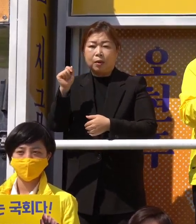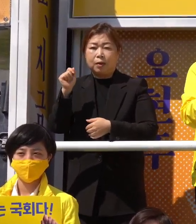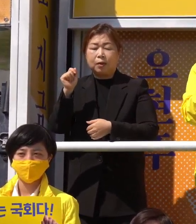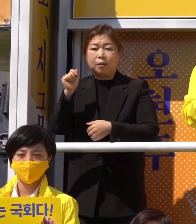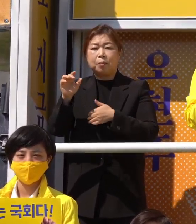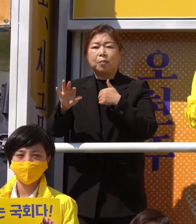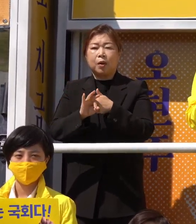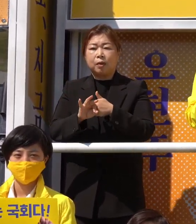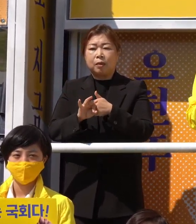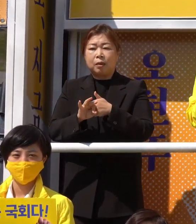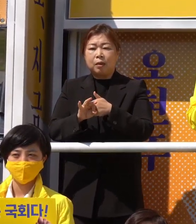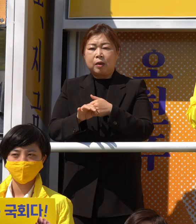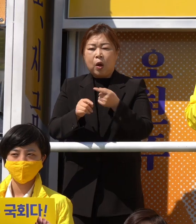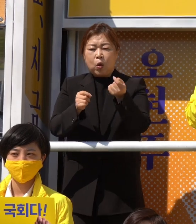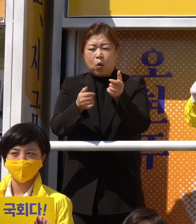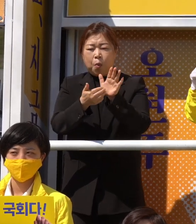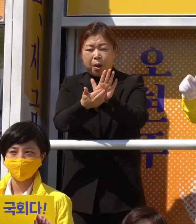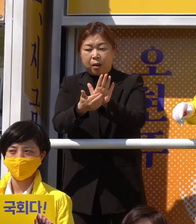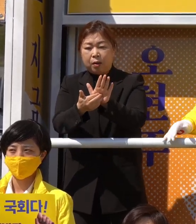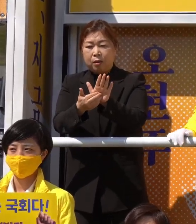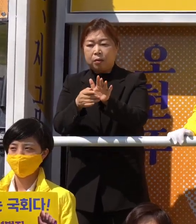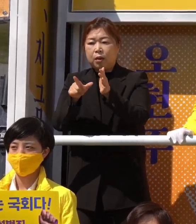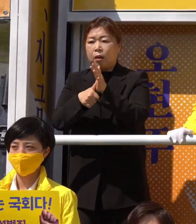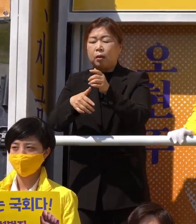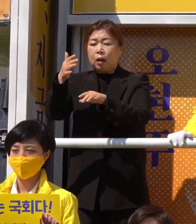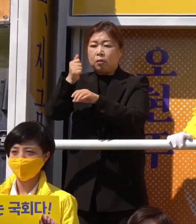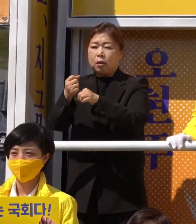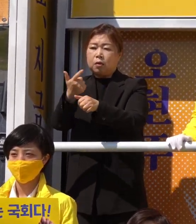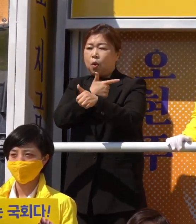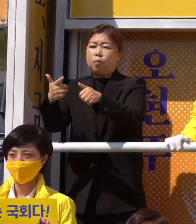거 가래로도 못 맞는 사태가 올 것입니다.